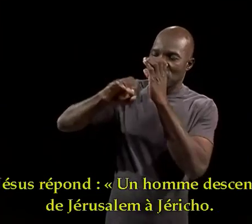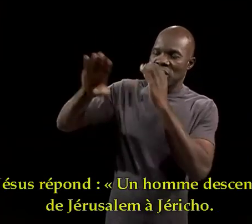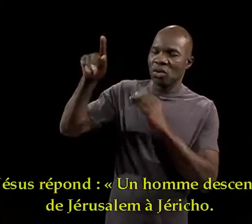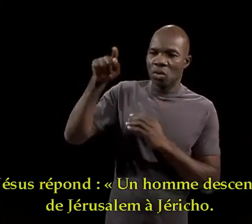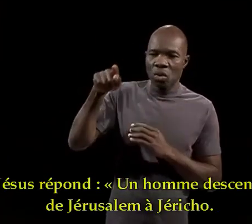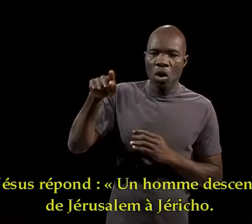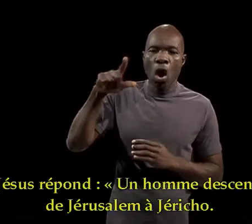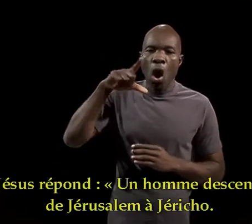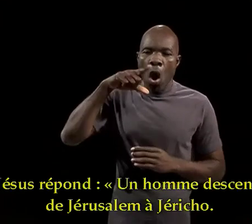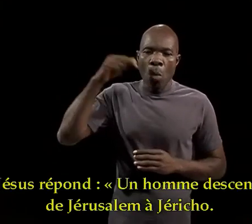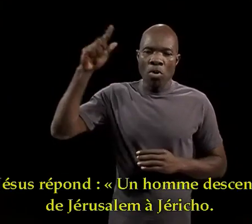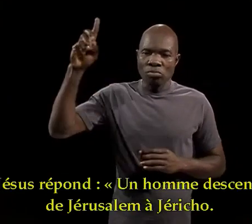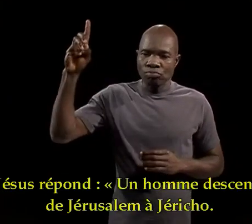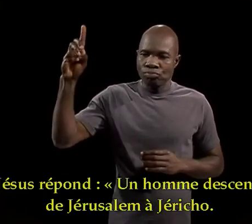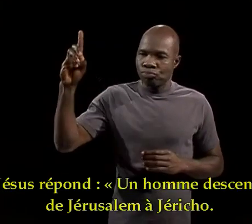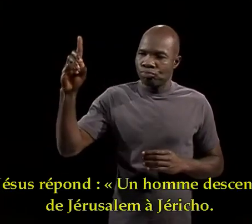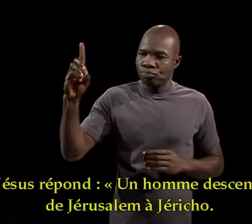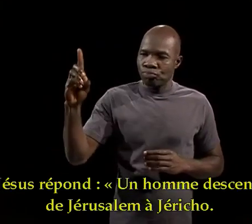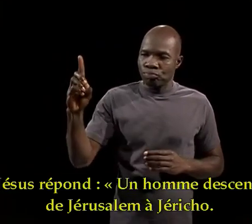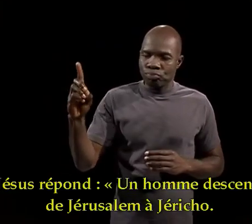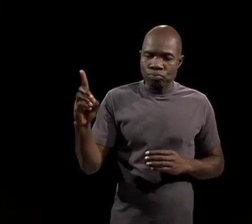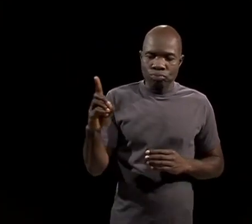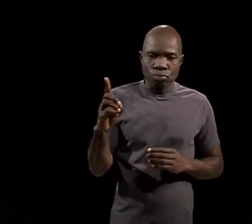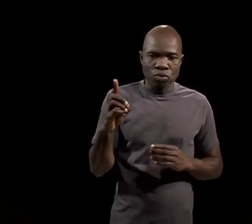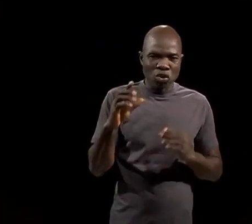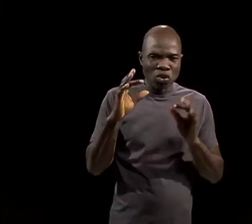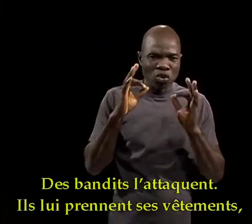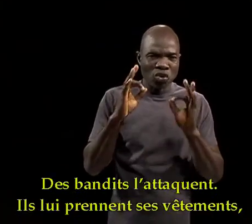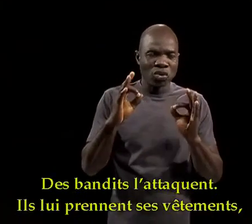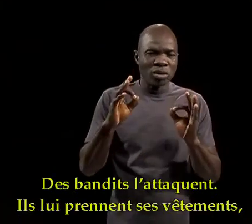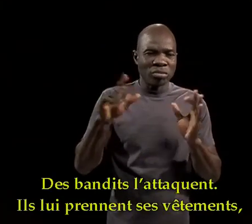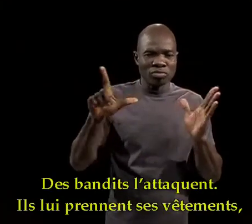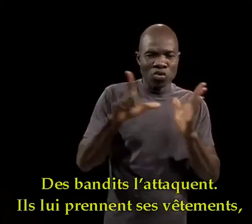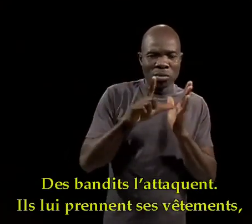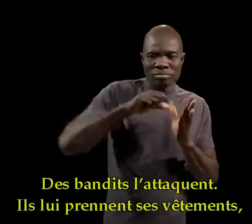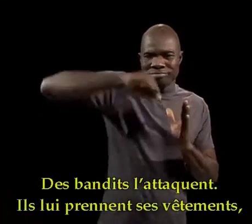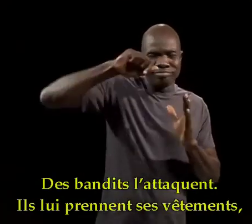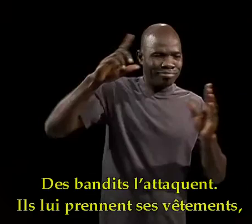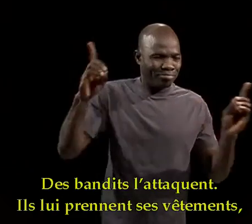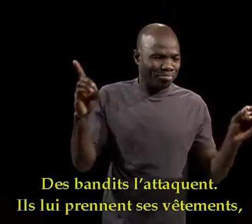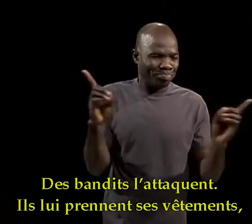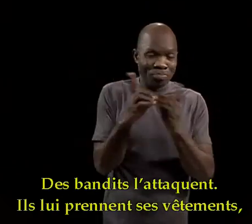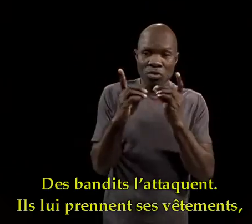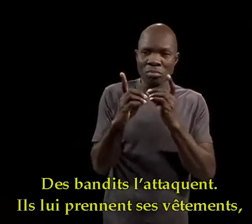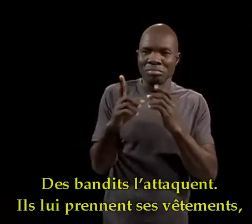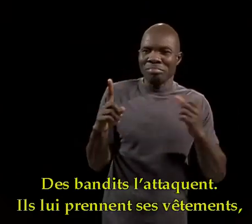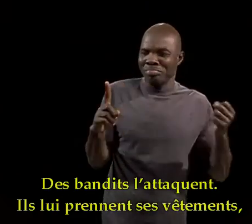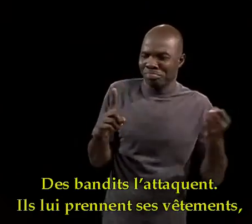de Jérusalem à Jéricho. » bandés l'attaquent. Ils lui prennent ses vêtements.